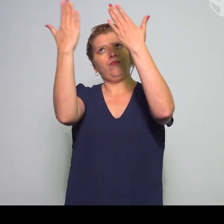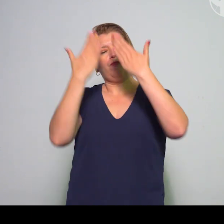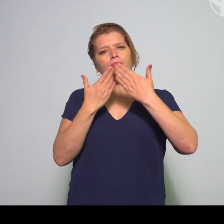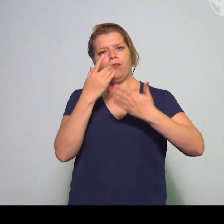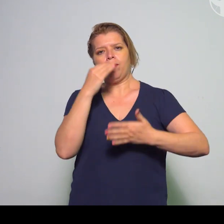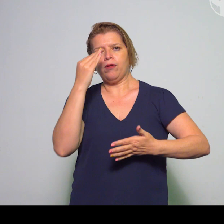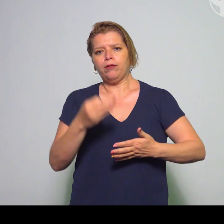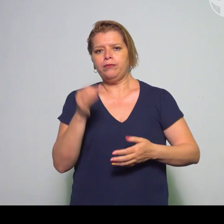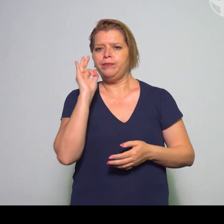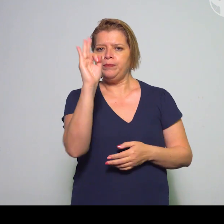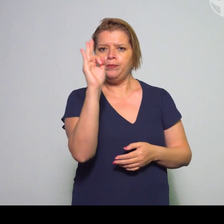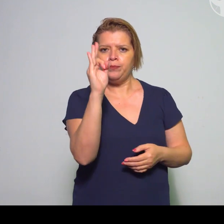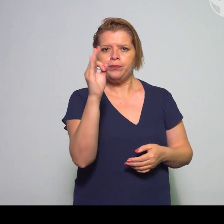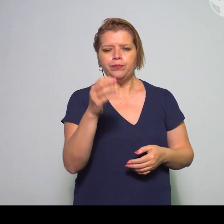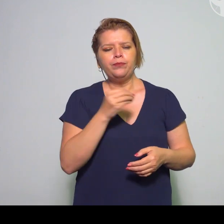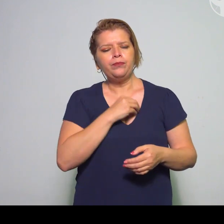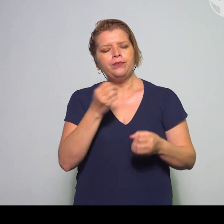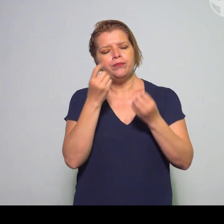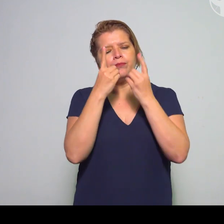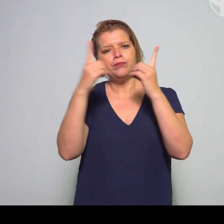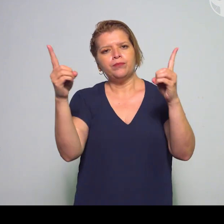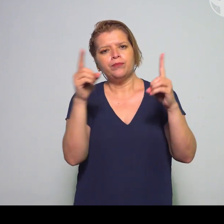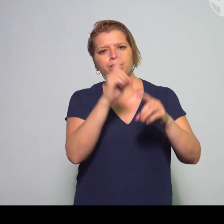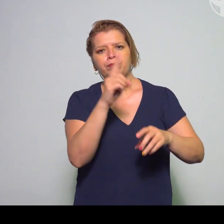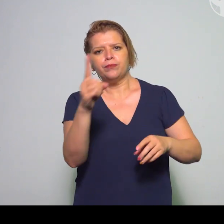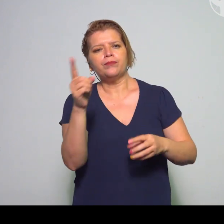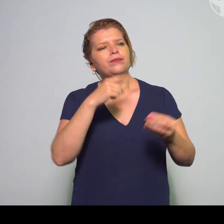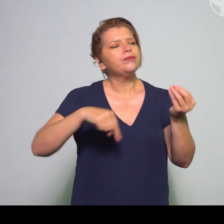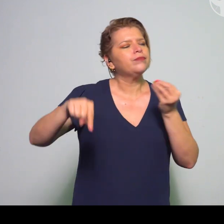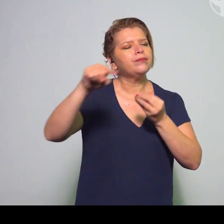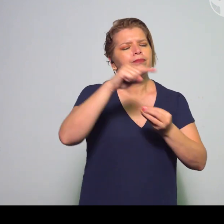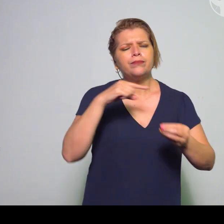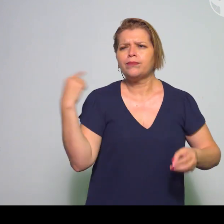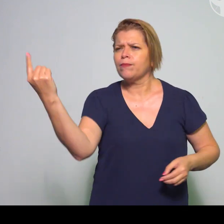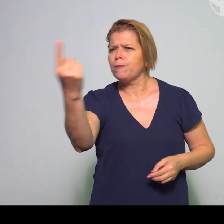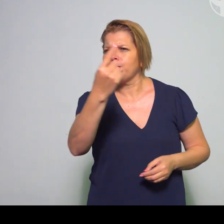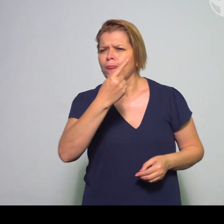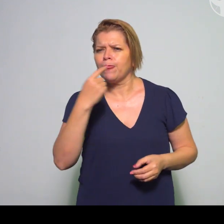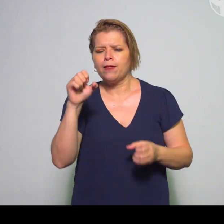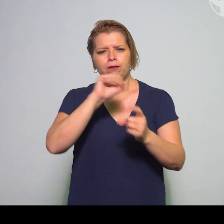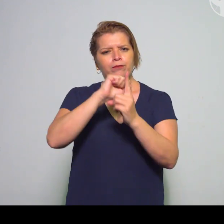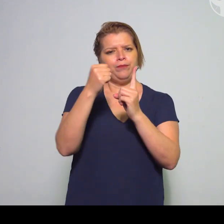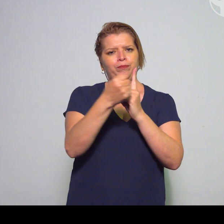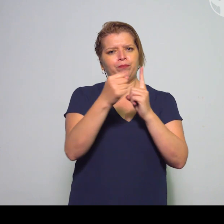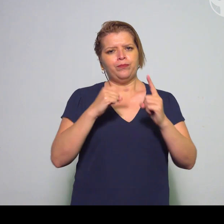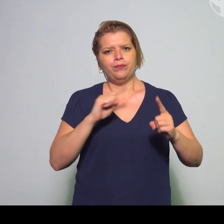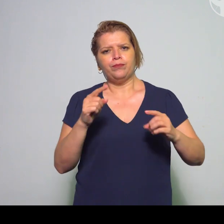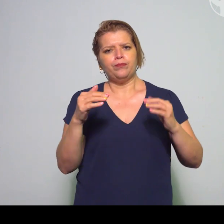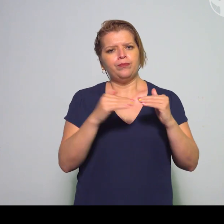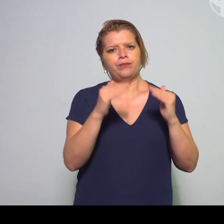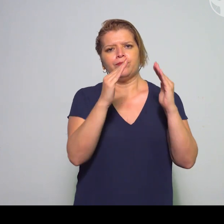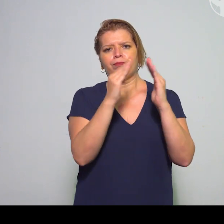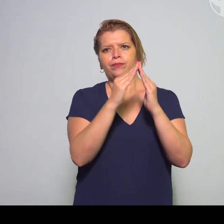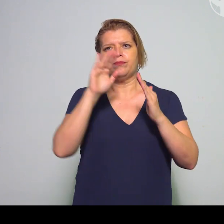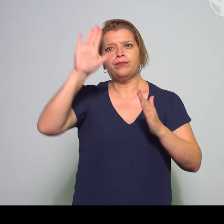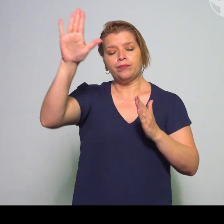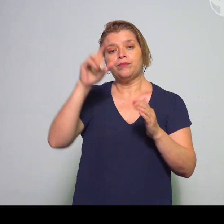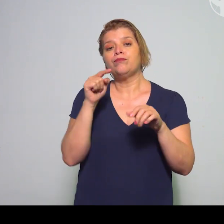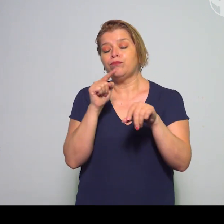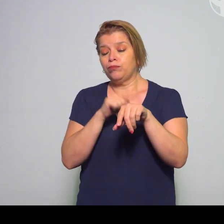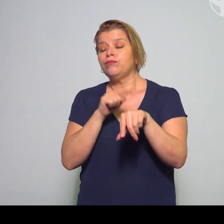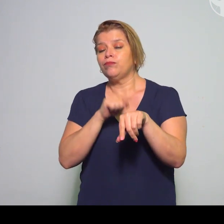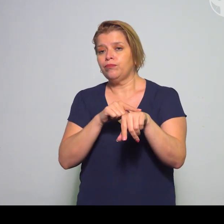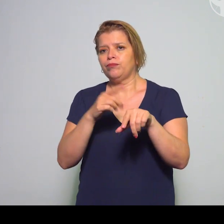con autoridad que tú nos das, tú eres el verdadero pastor. Queremos declarar sobre la vida de cada familia que todas sus situaciones